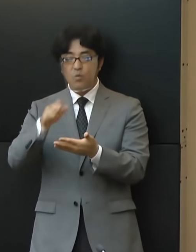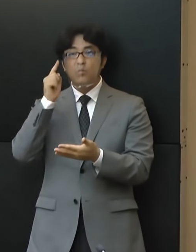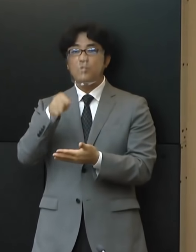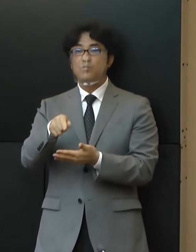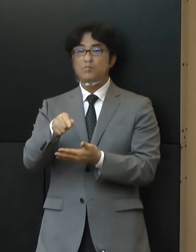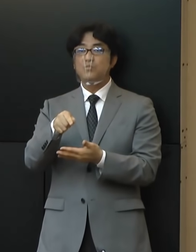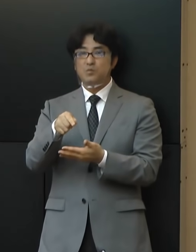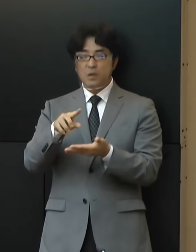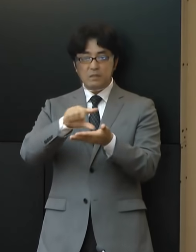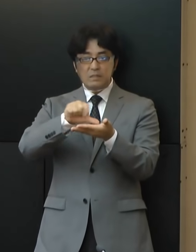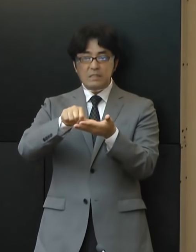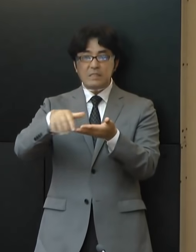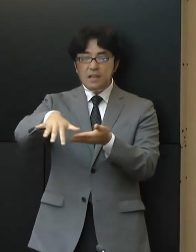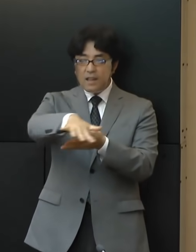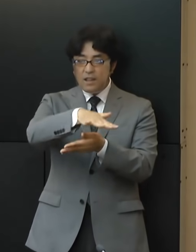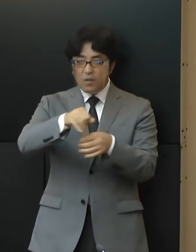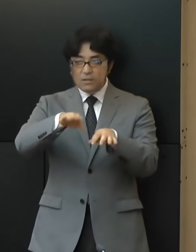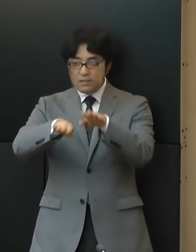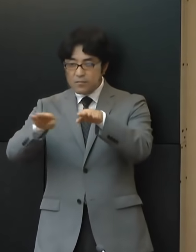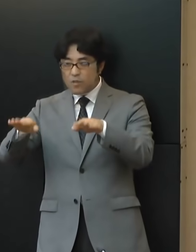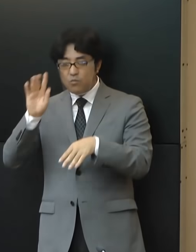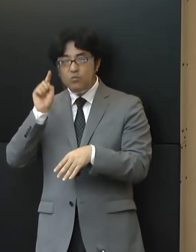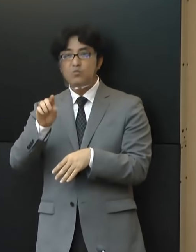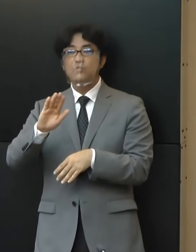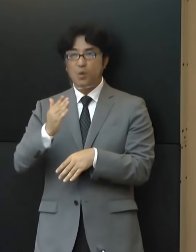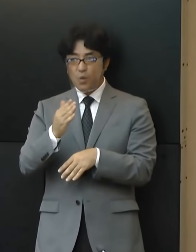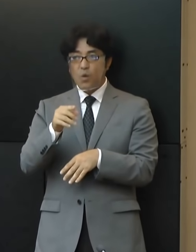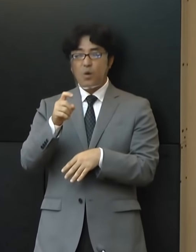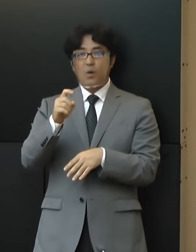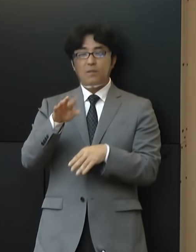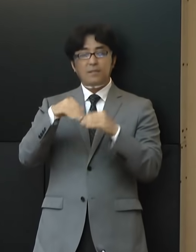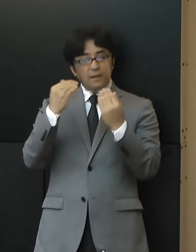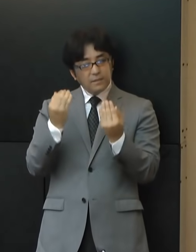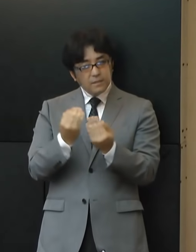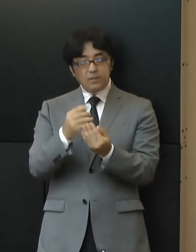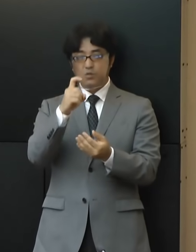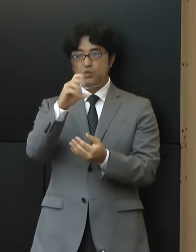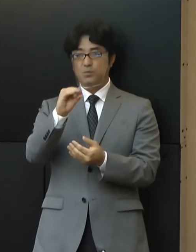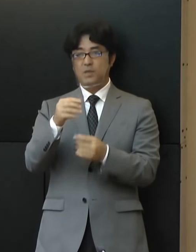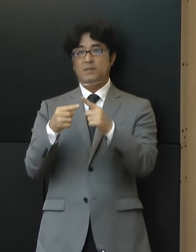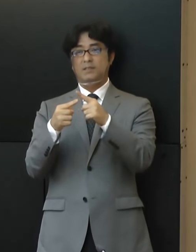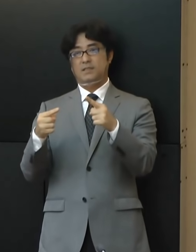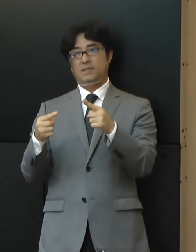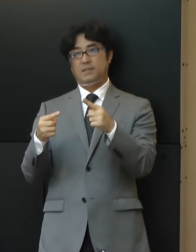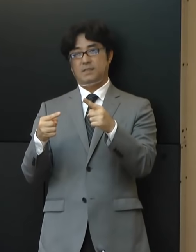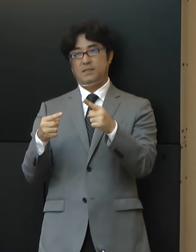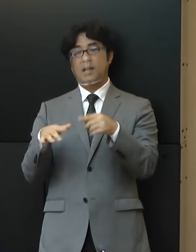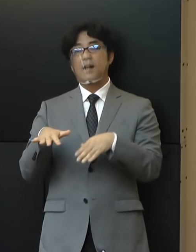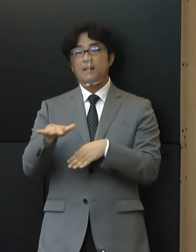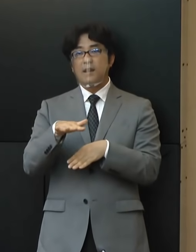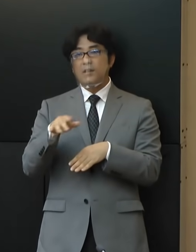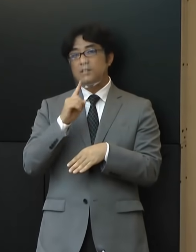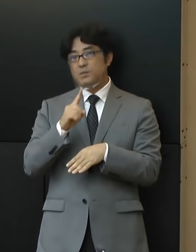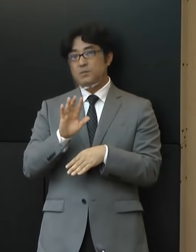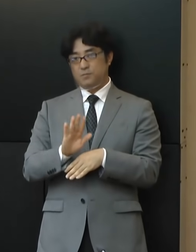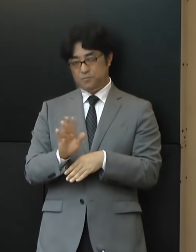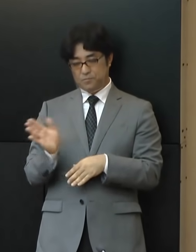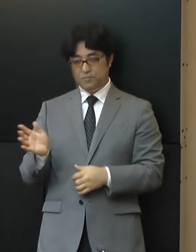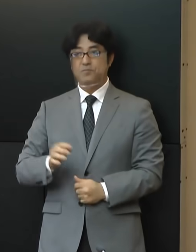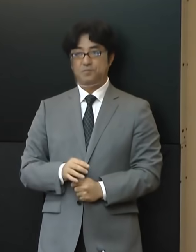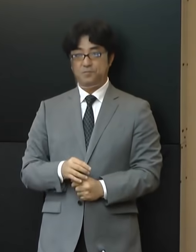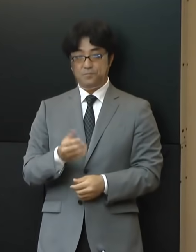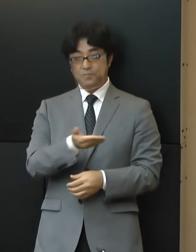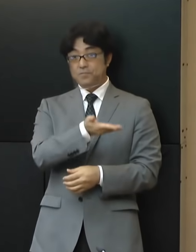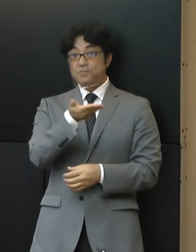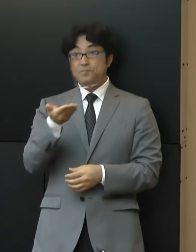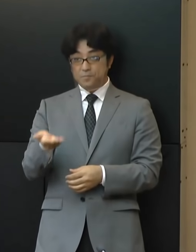があってもいいのではないかという意味で10万人単位という説明をしているところです。続けます。でこの段階的